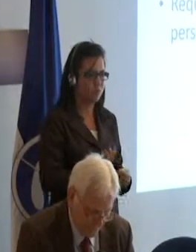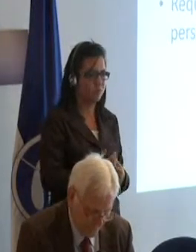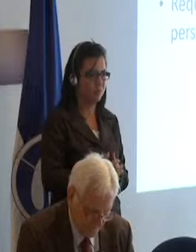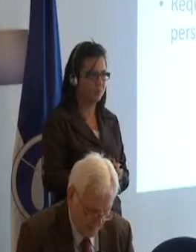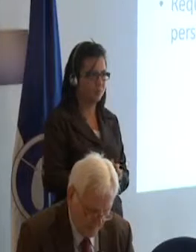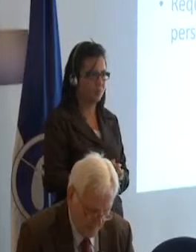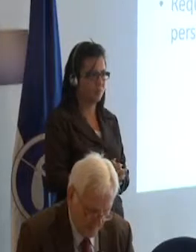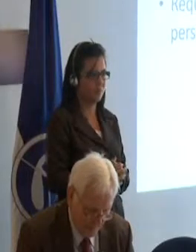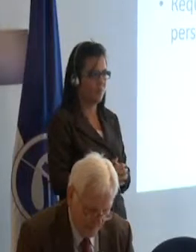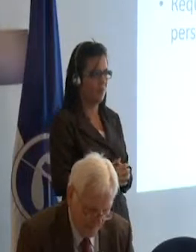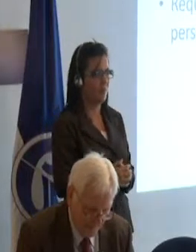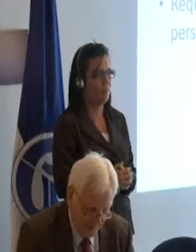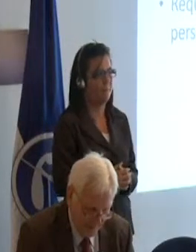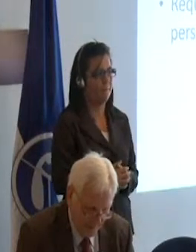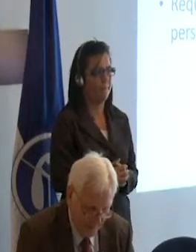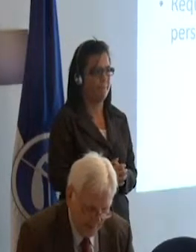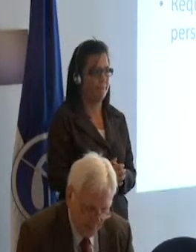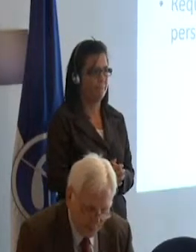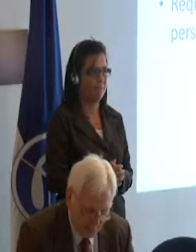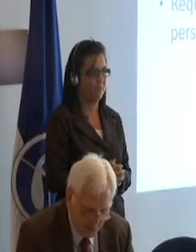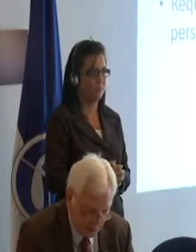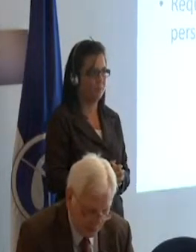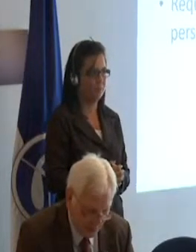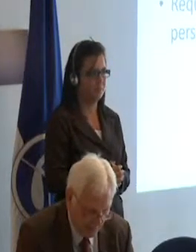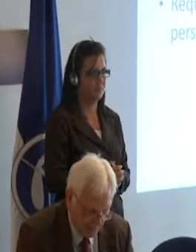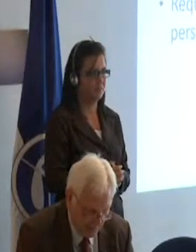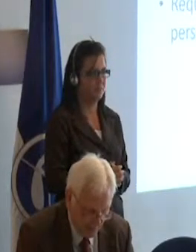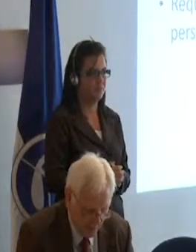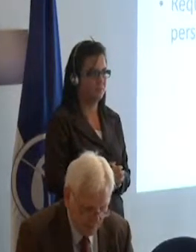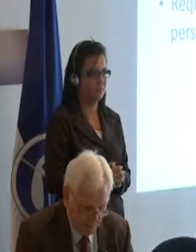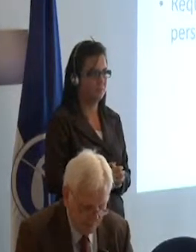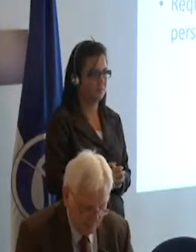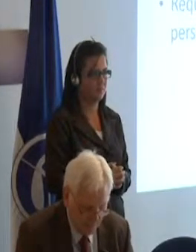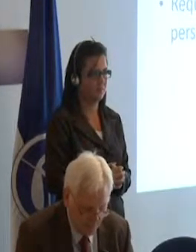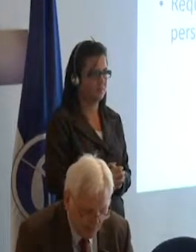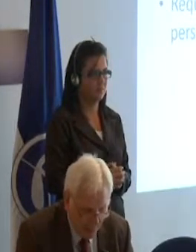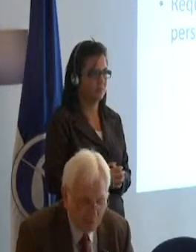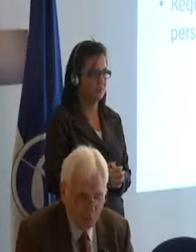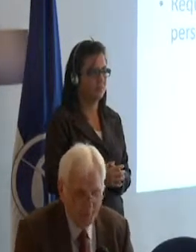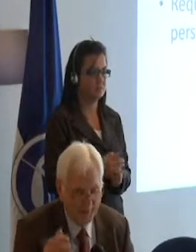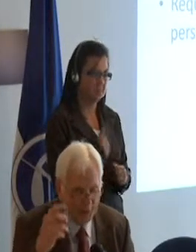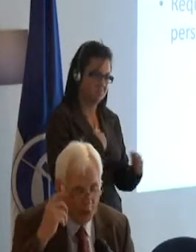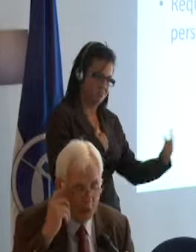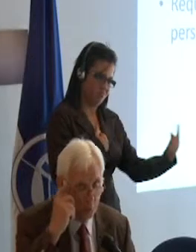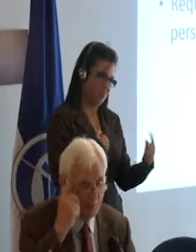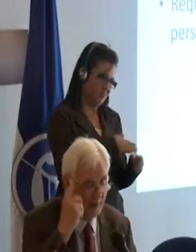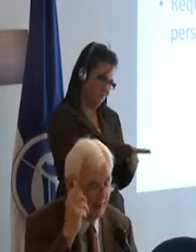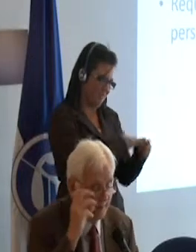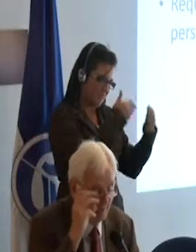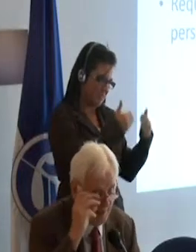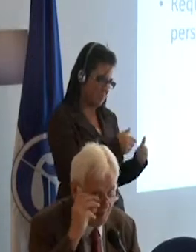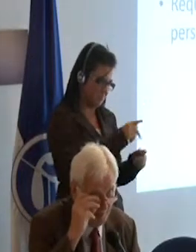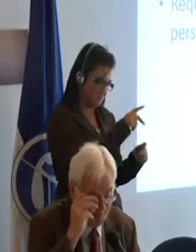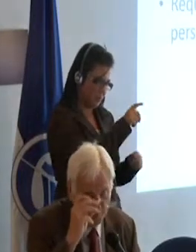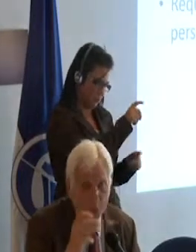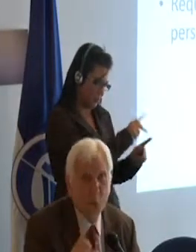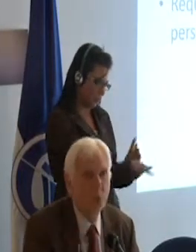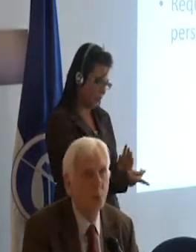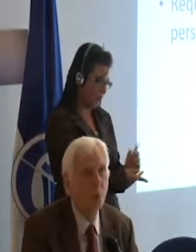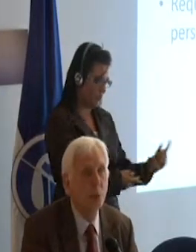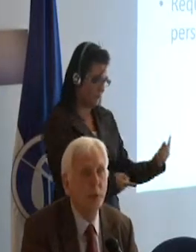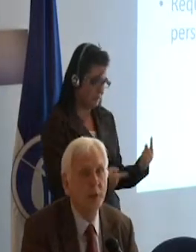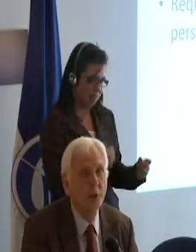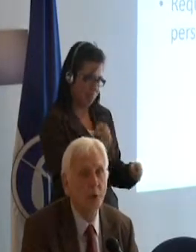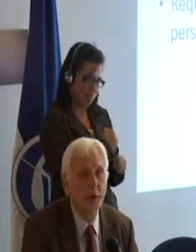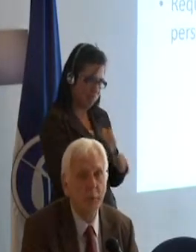Trabajé con esta persona en situación de discapacidad y después de este trabajo mis relaciones con